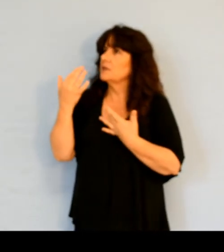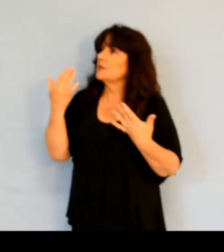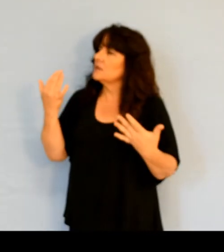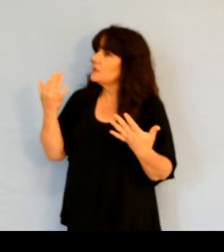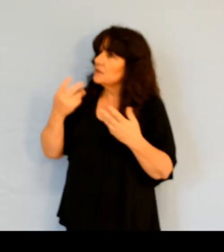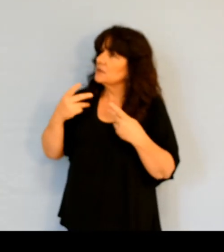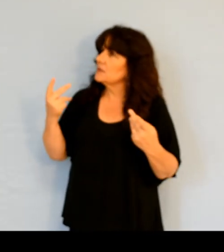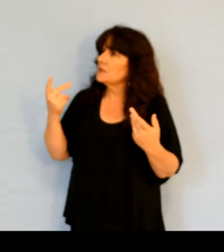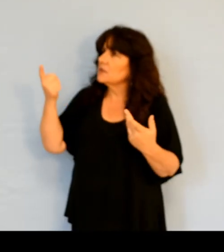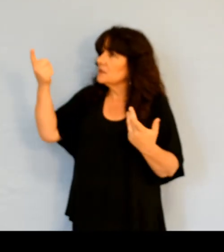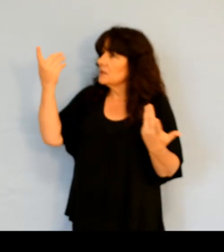nous ?